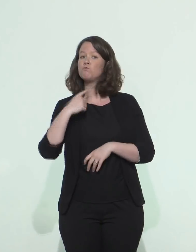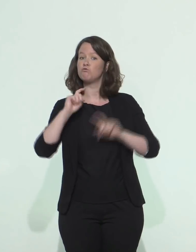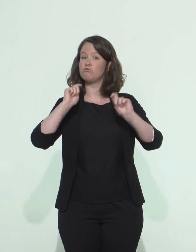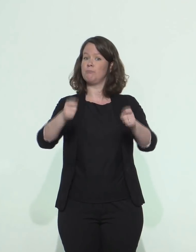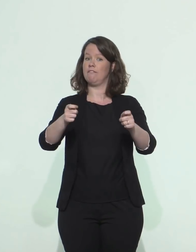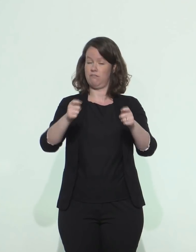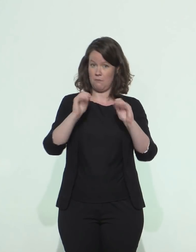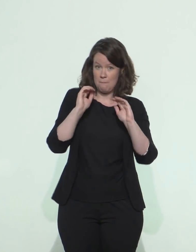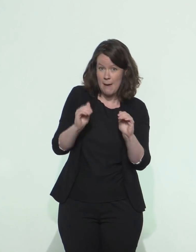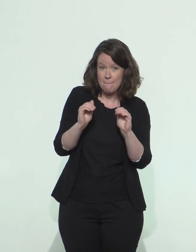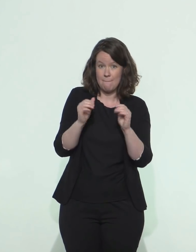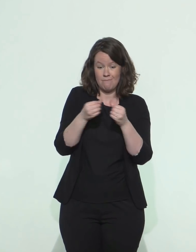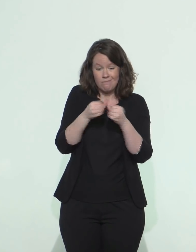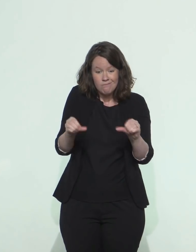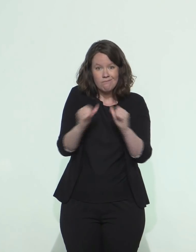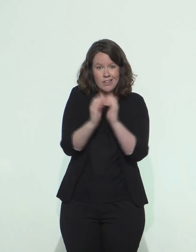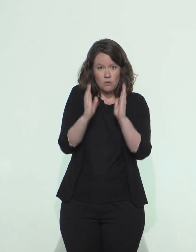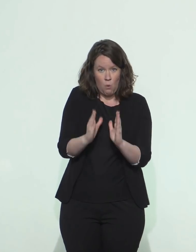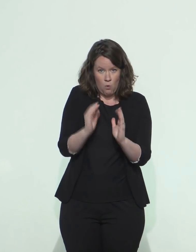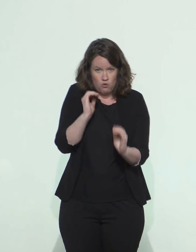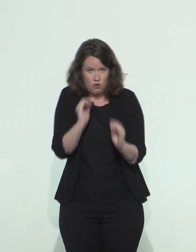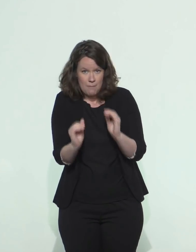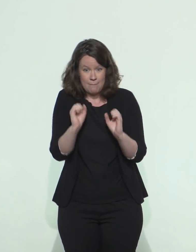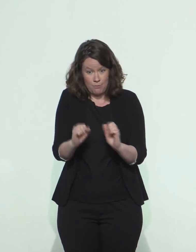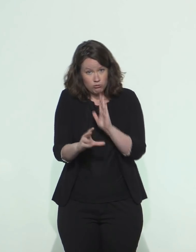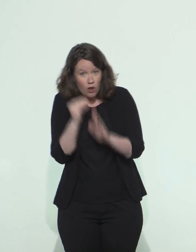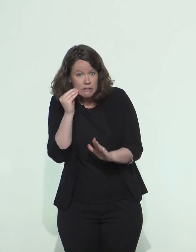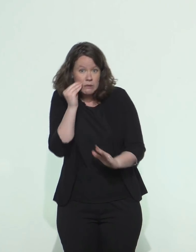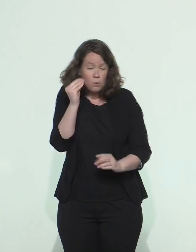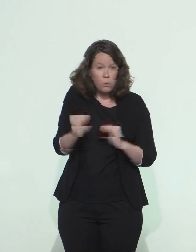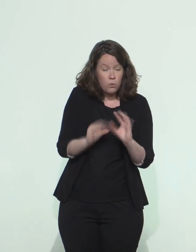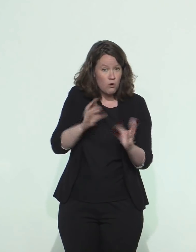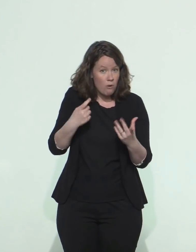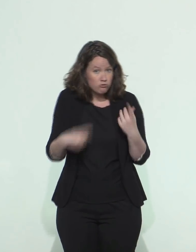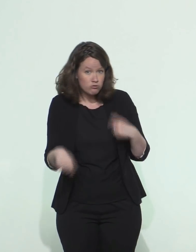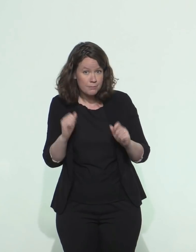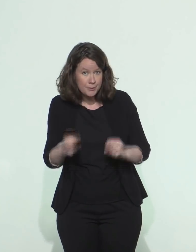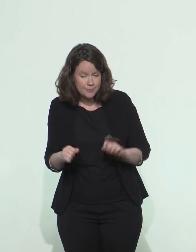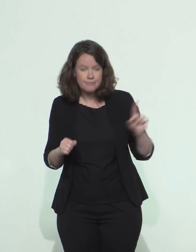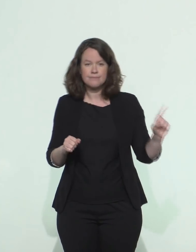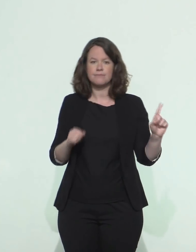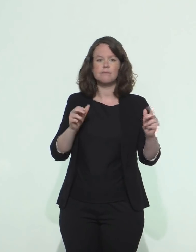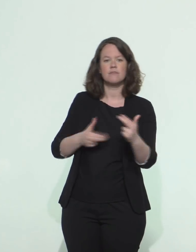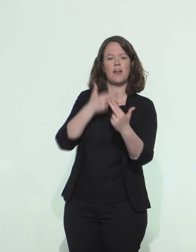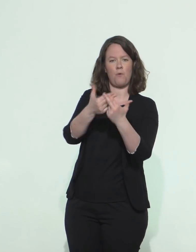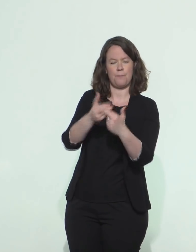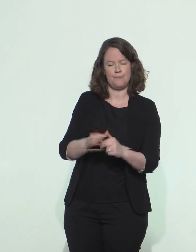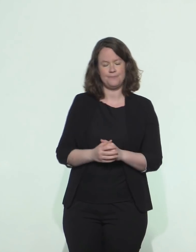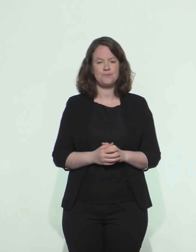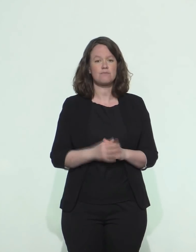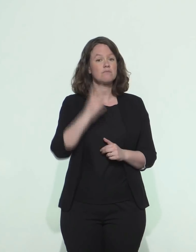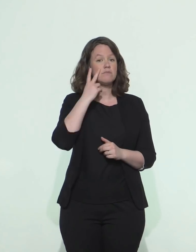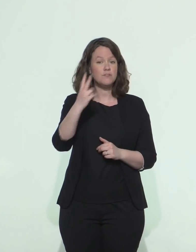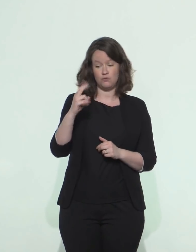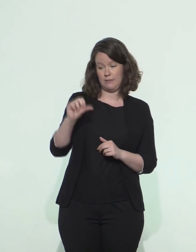de déconfiner un peu, en d'autres termes, d'assouplir les règles actuelles? Alors, vous avez noté que le Premier ministre avait eu un discours